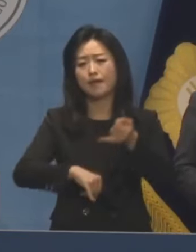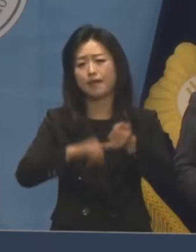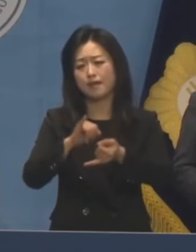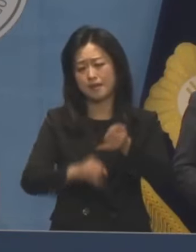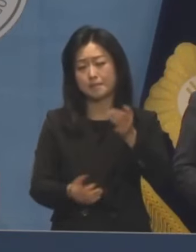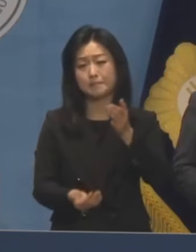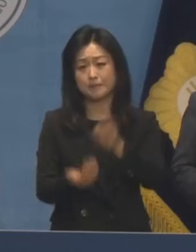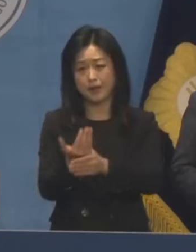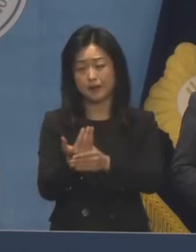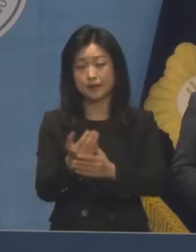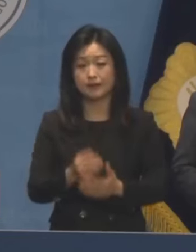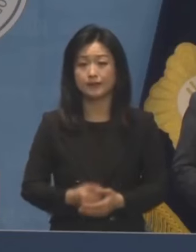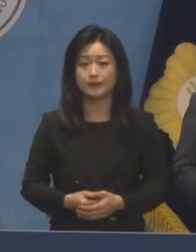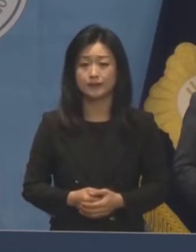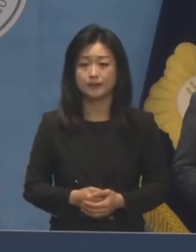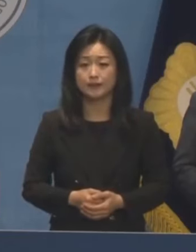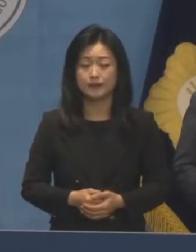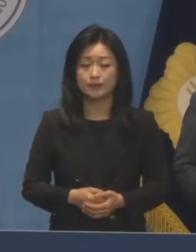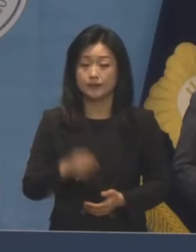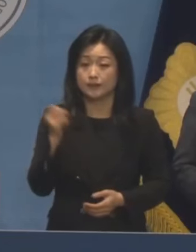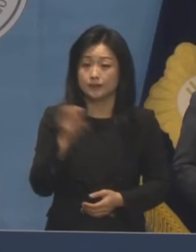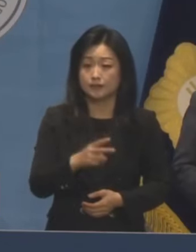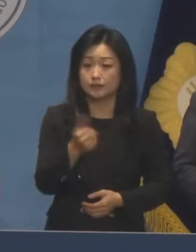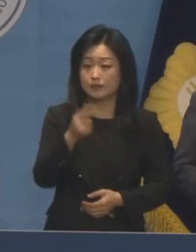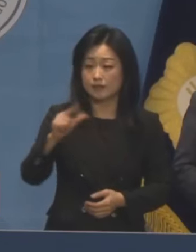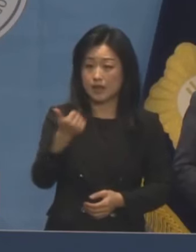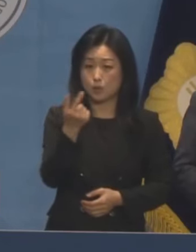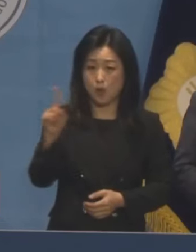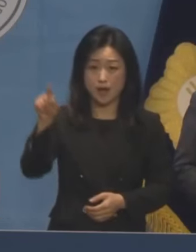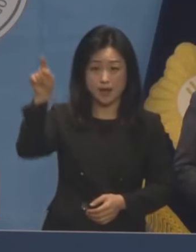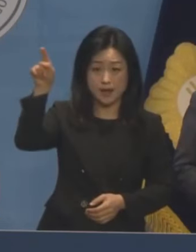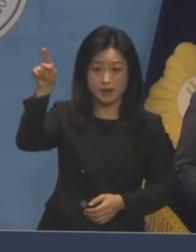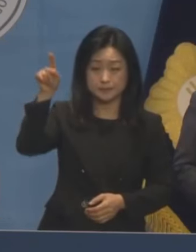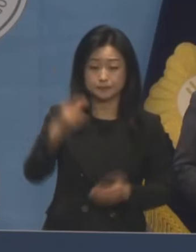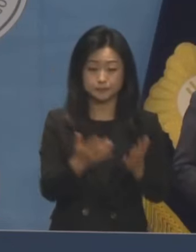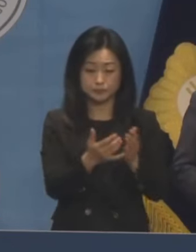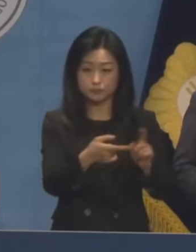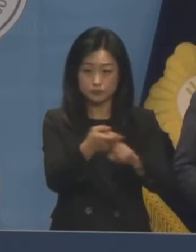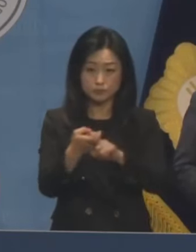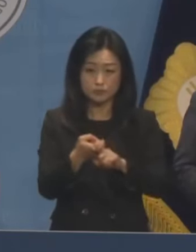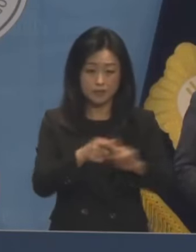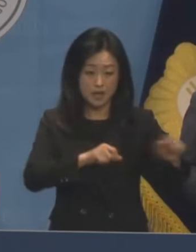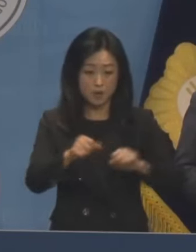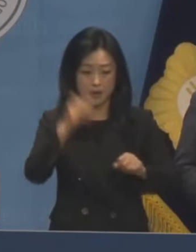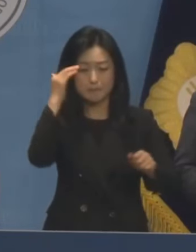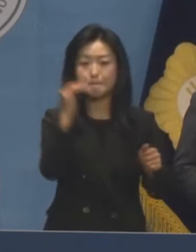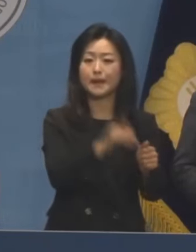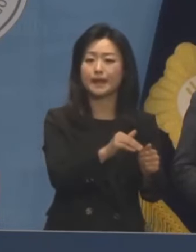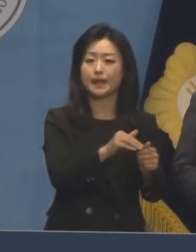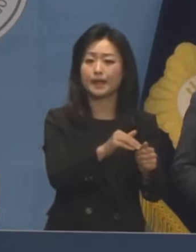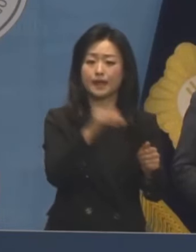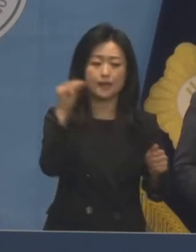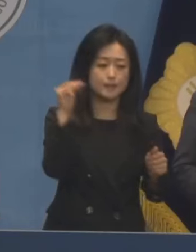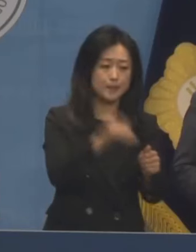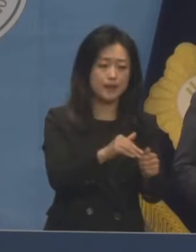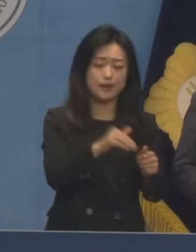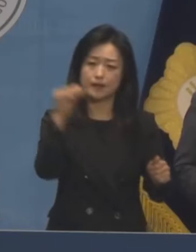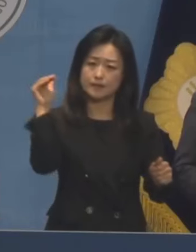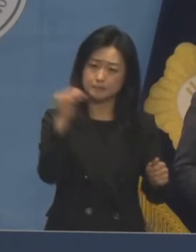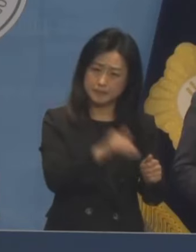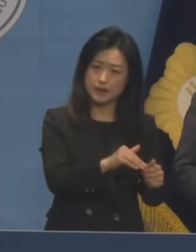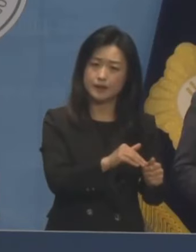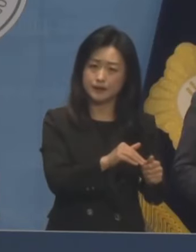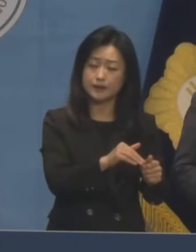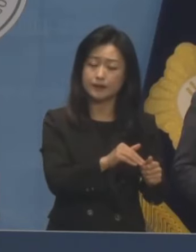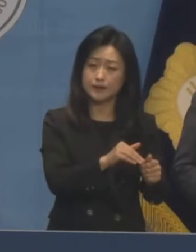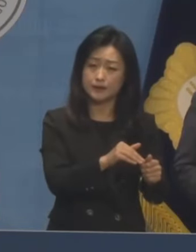발생하고 있습니다 게다가 하나우 사측은 정당한 노동조합 행위를 방해하는 부당노동행위를 일삼고